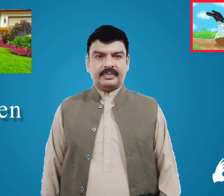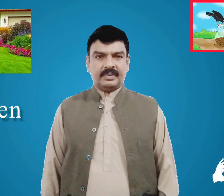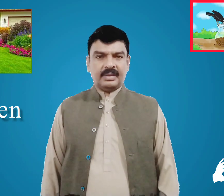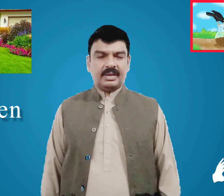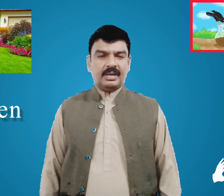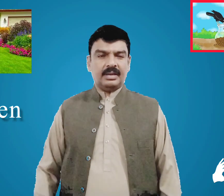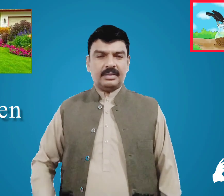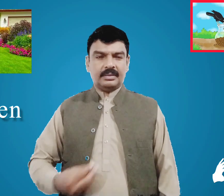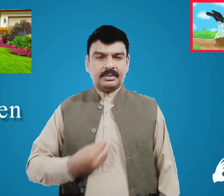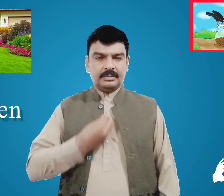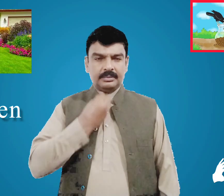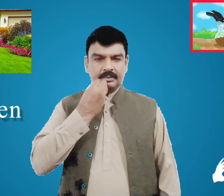गार्डन